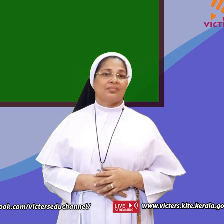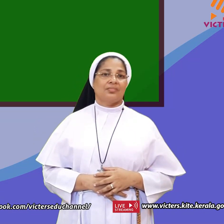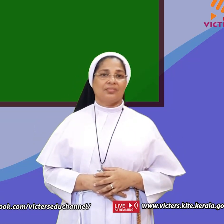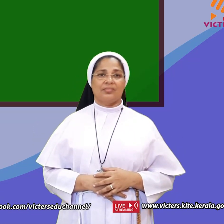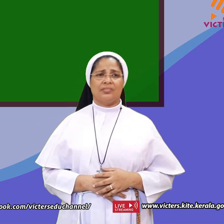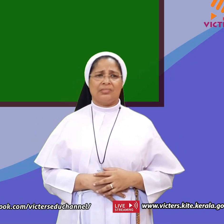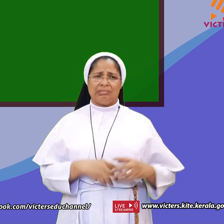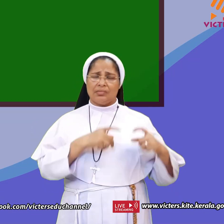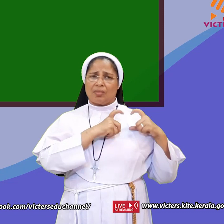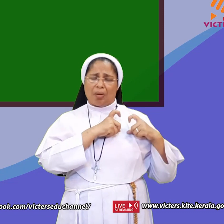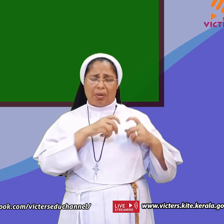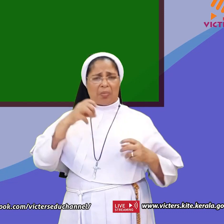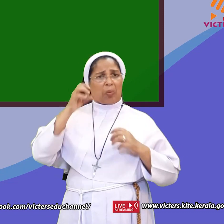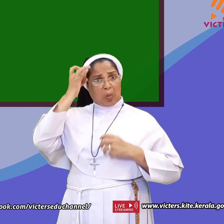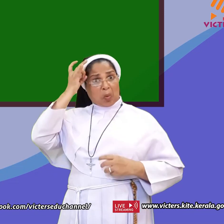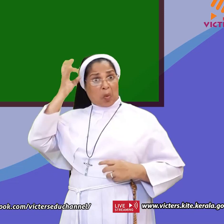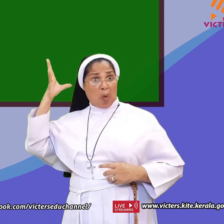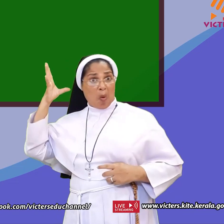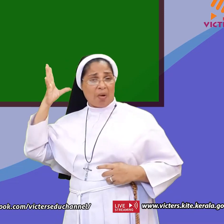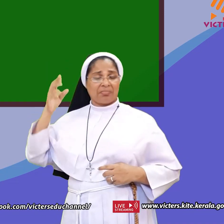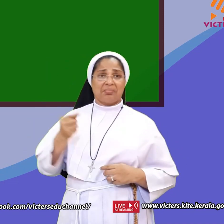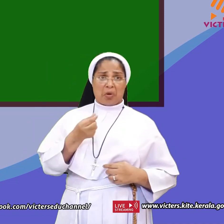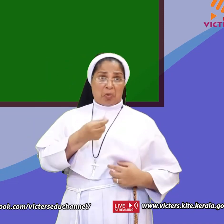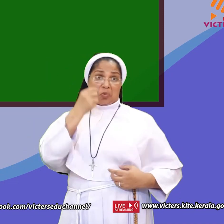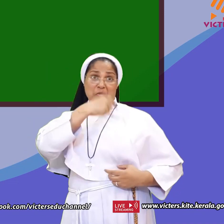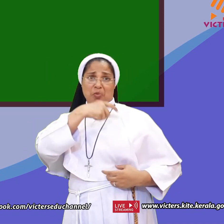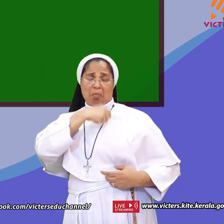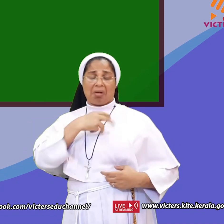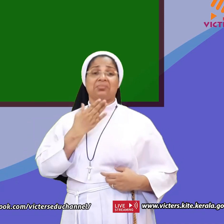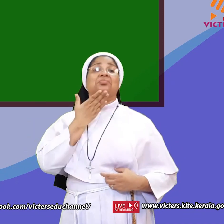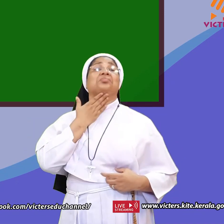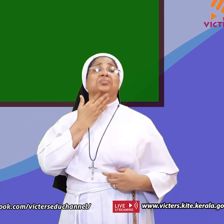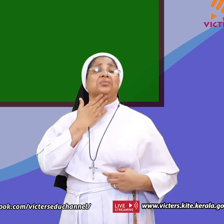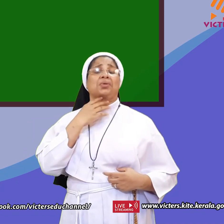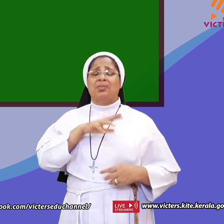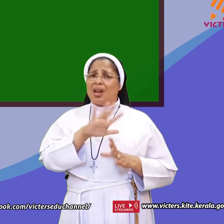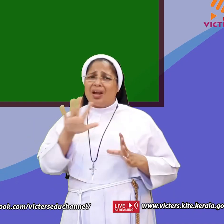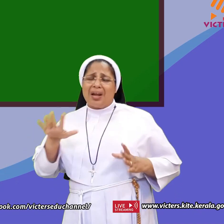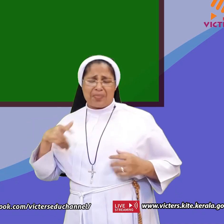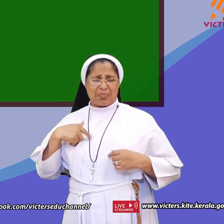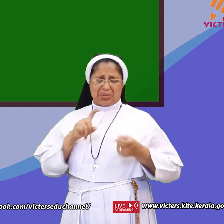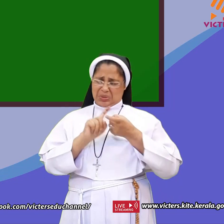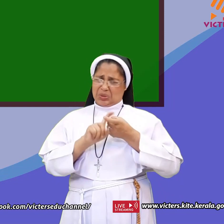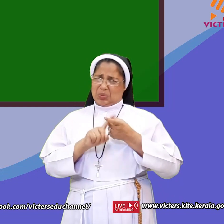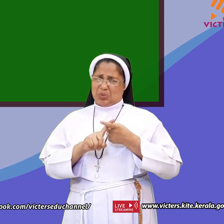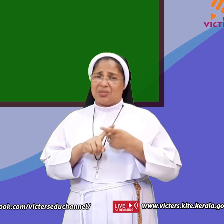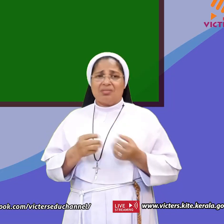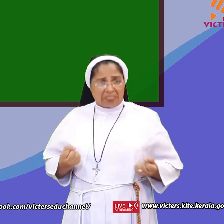കാമം, ക്രോധം, ലോഭം, മോഹം ആദിയായവ നമ്മെ ശത്രുതയിലേക്ക് നയിക്കും.